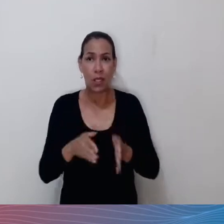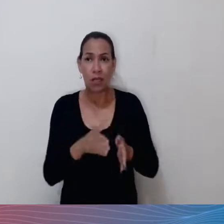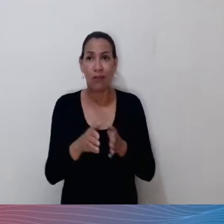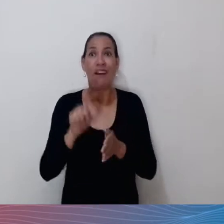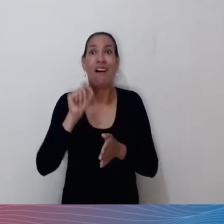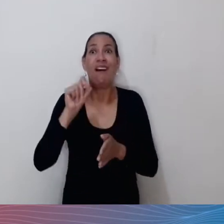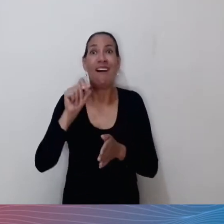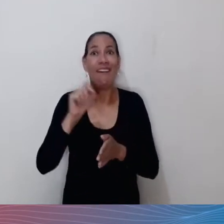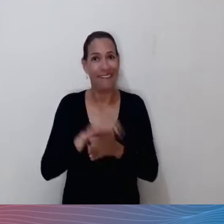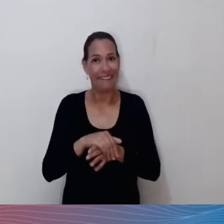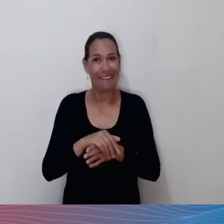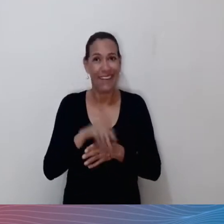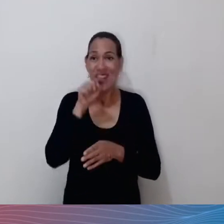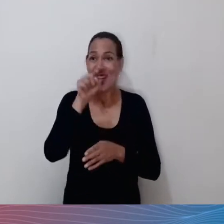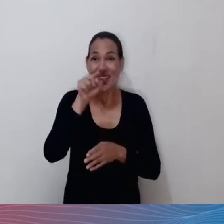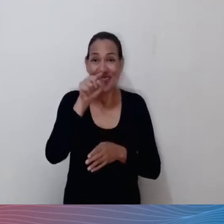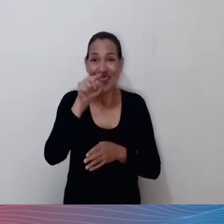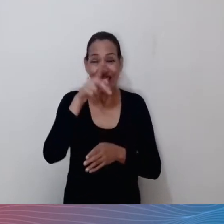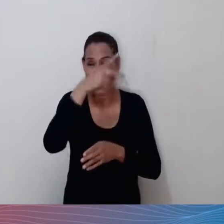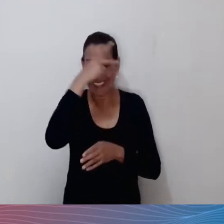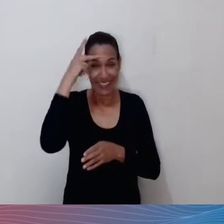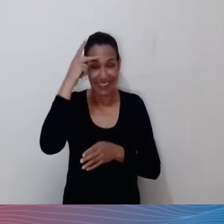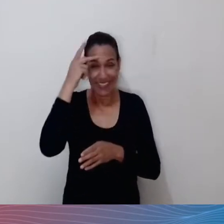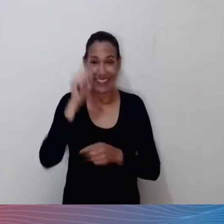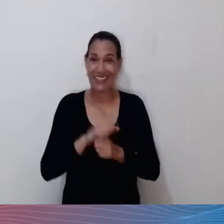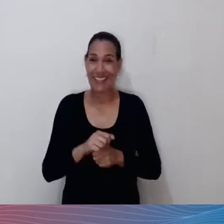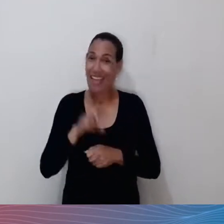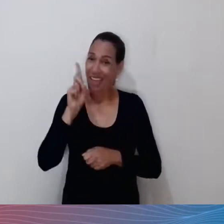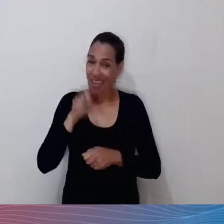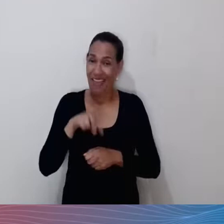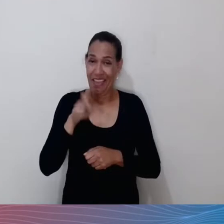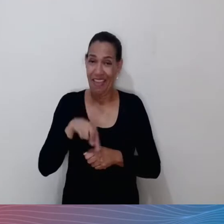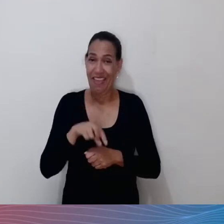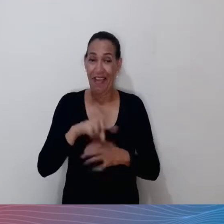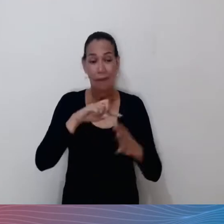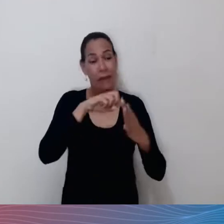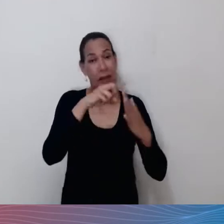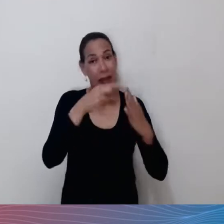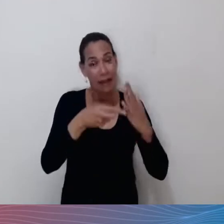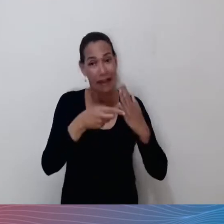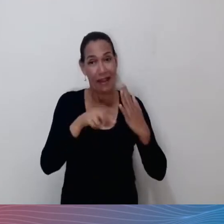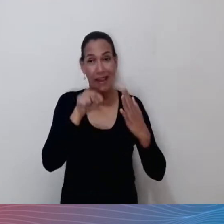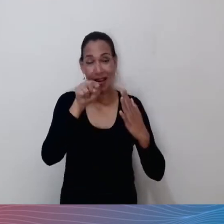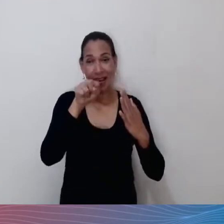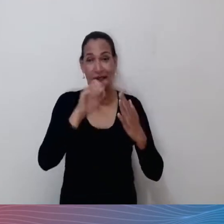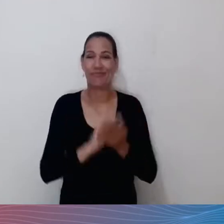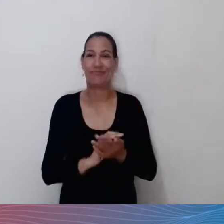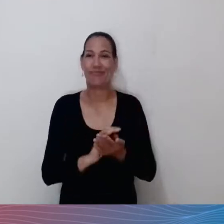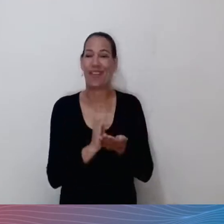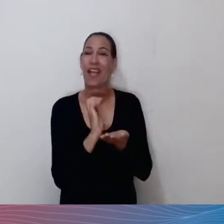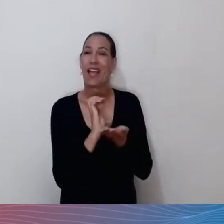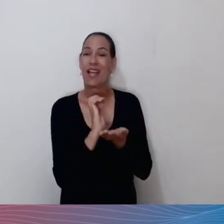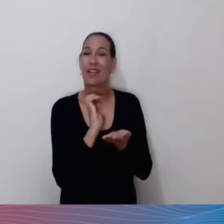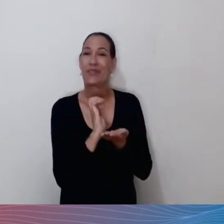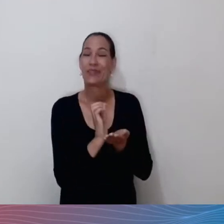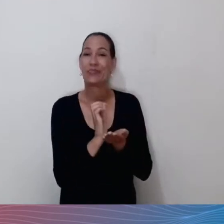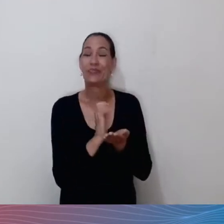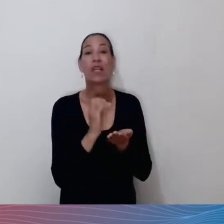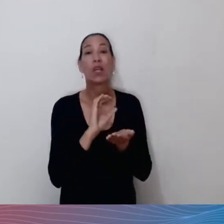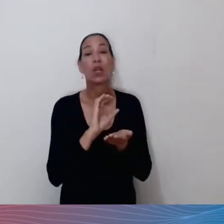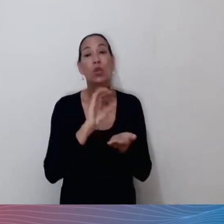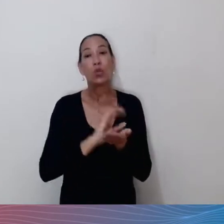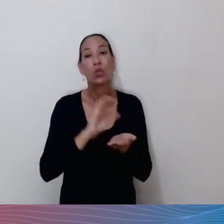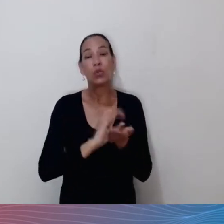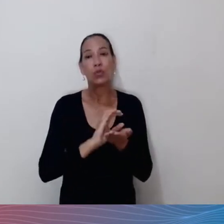São as ferramentas. O SEAP prepara essas ferramentas. Os comportores são canais